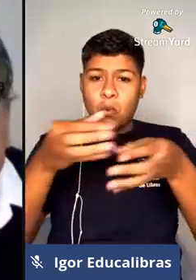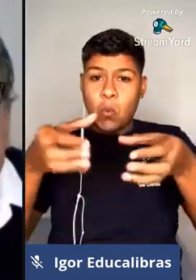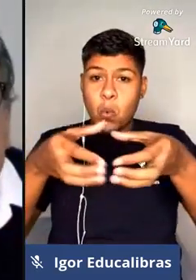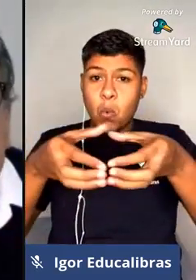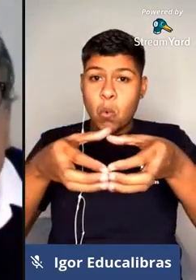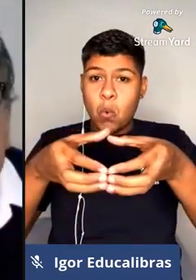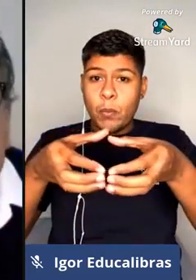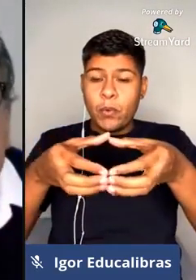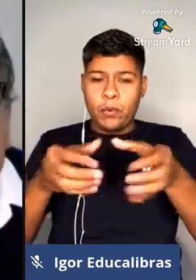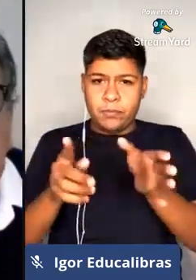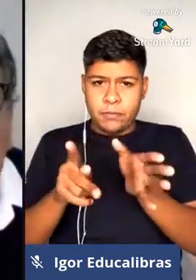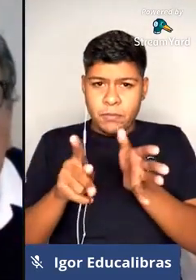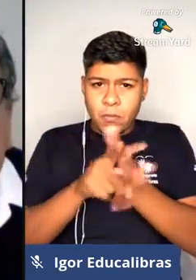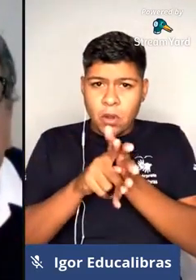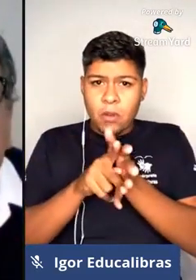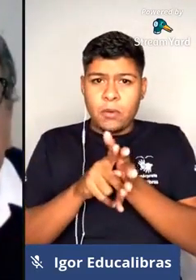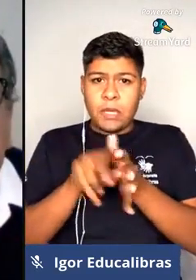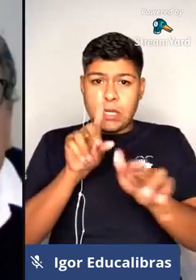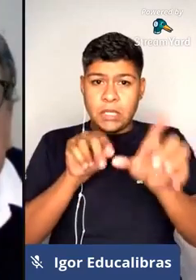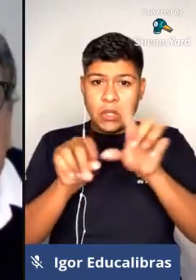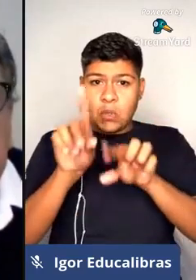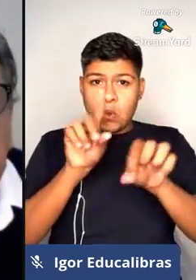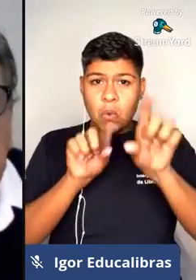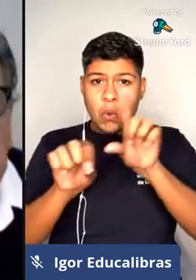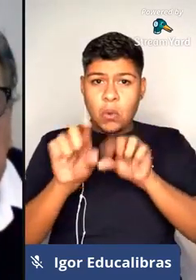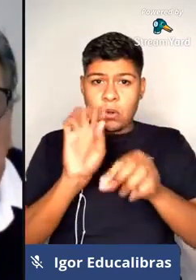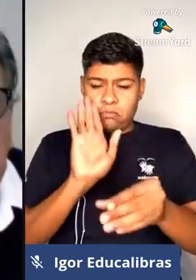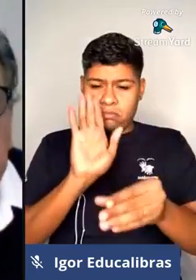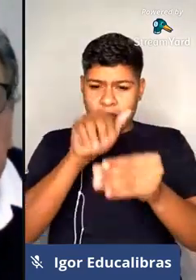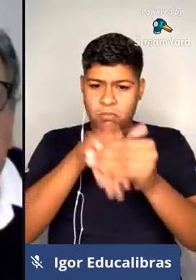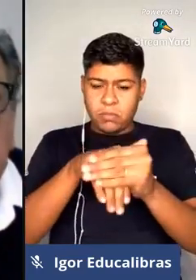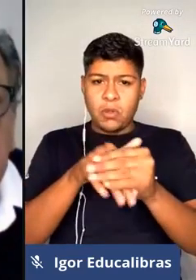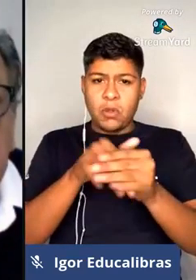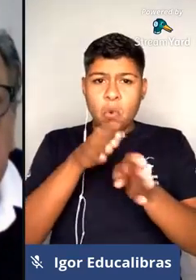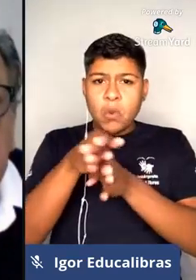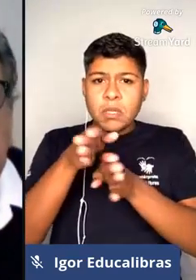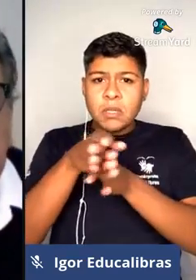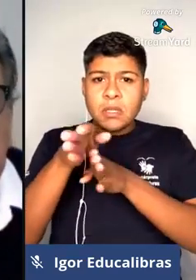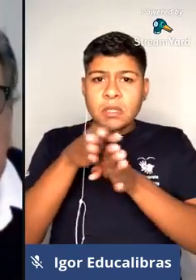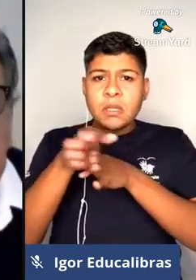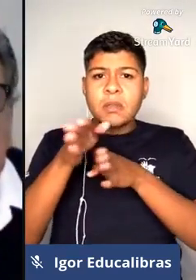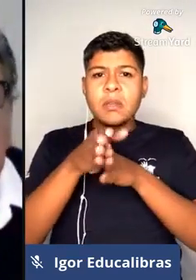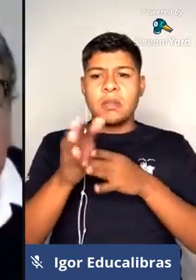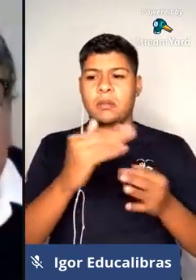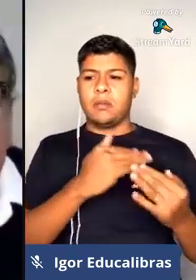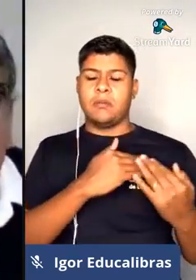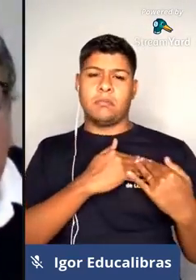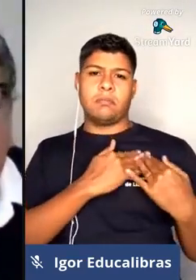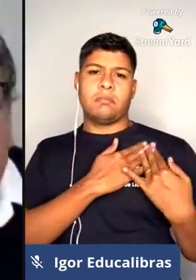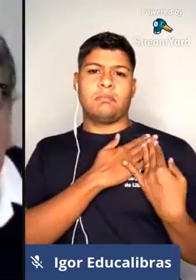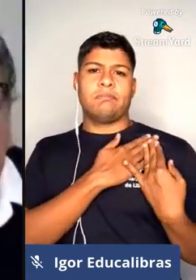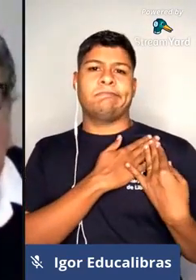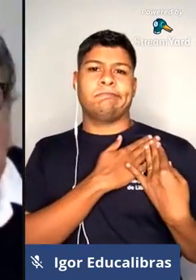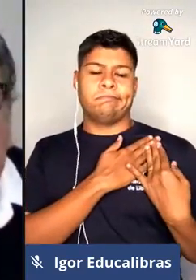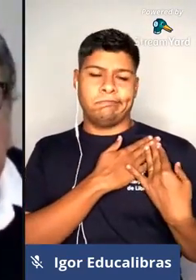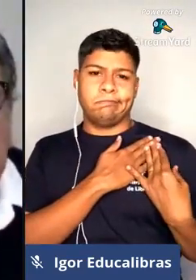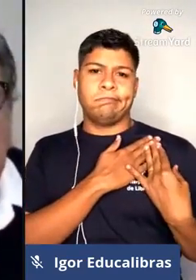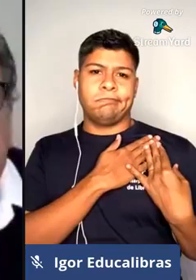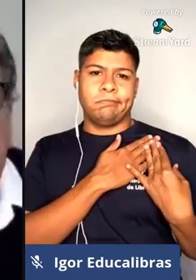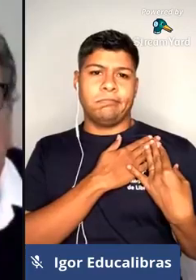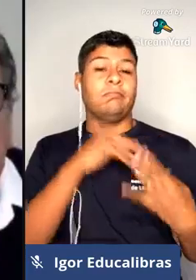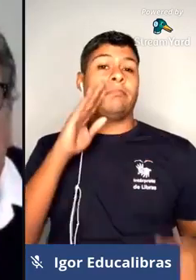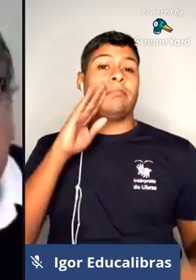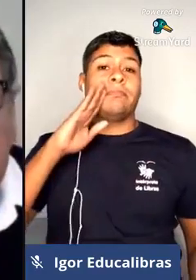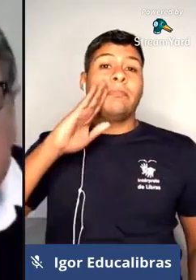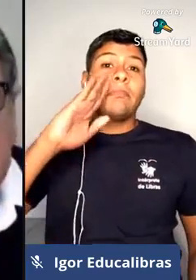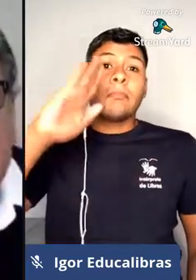grupos de escolha para eleições futuras do Conselho, para ter representatividade. Ele passou a ser